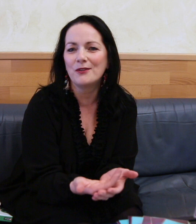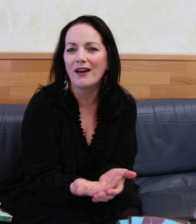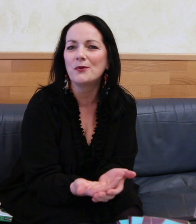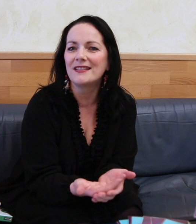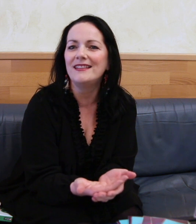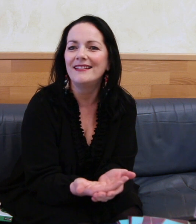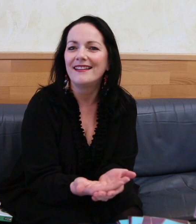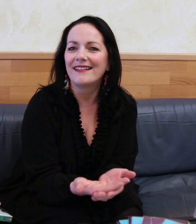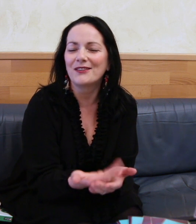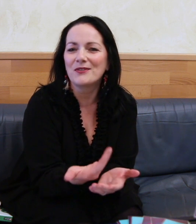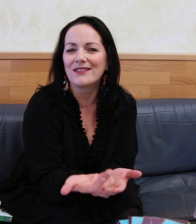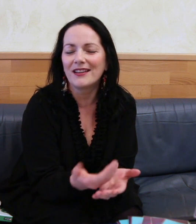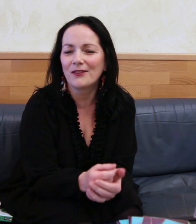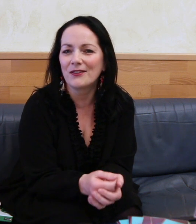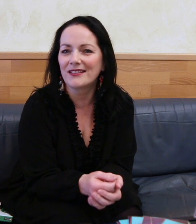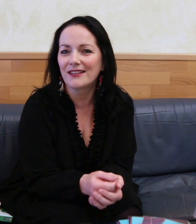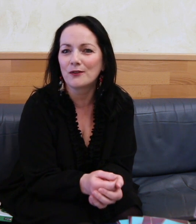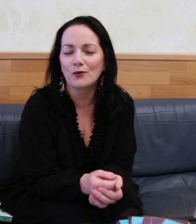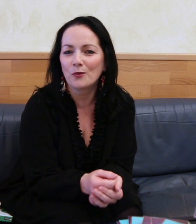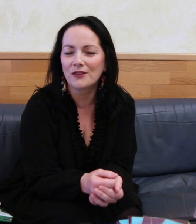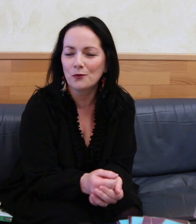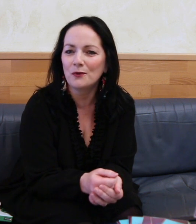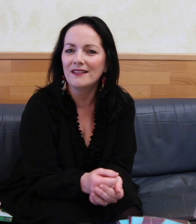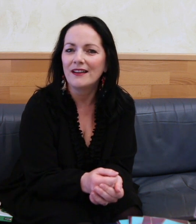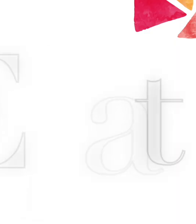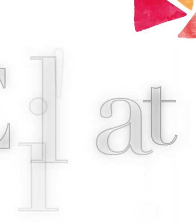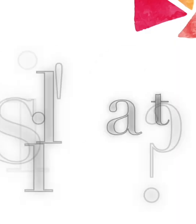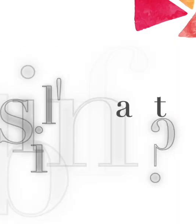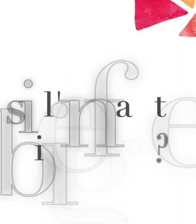signera aussi. Donc c'est vrai que c'est intéressant de commencer tout de suite.